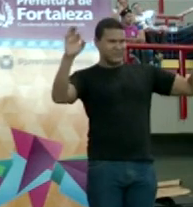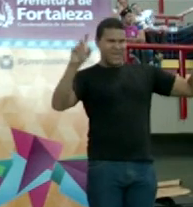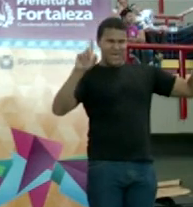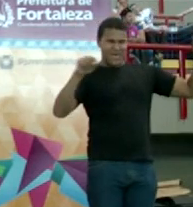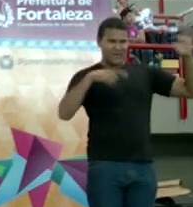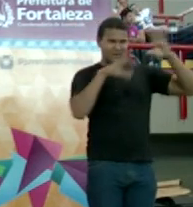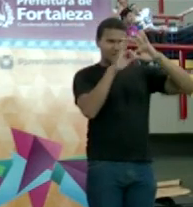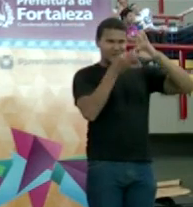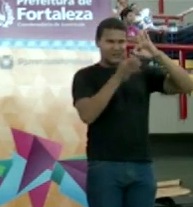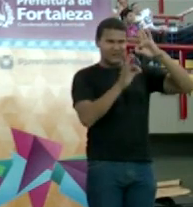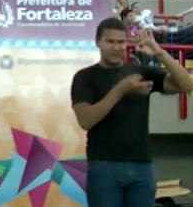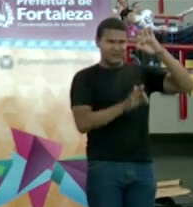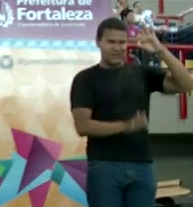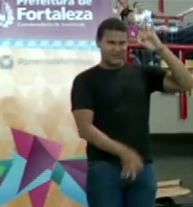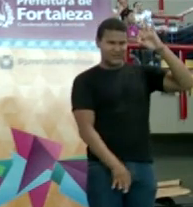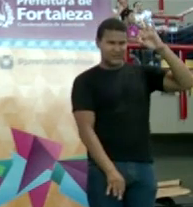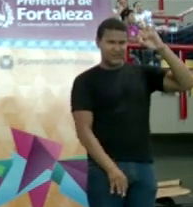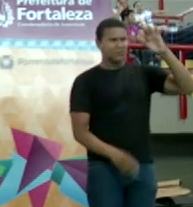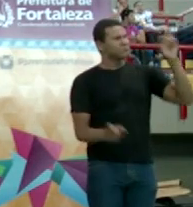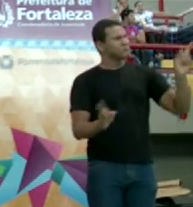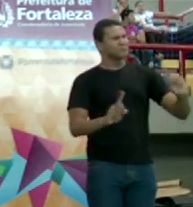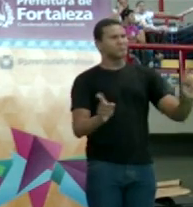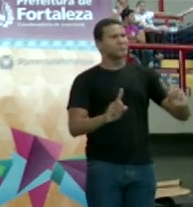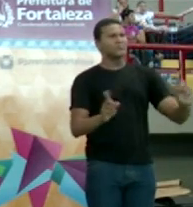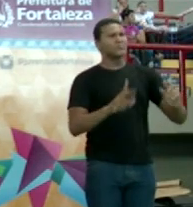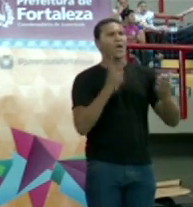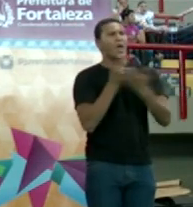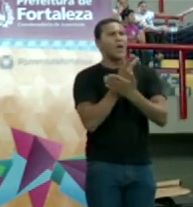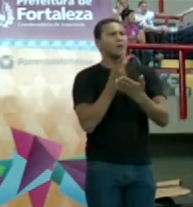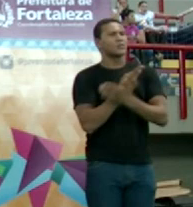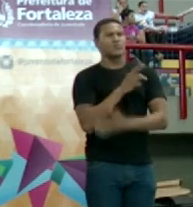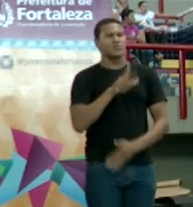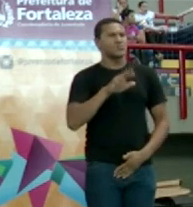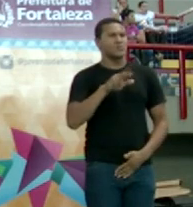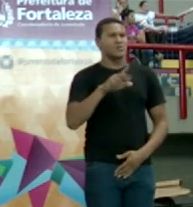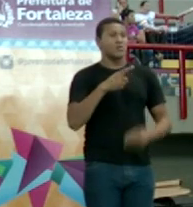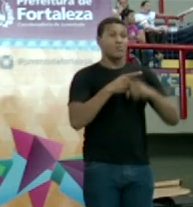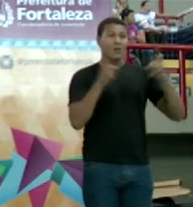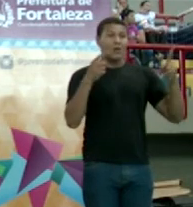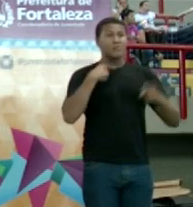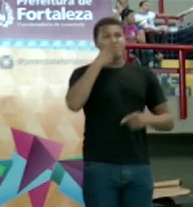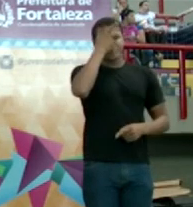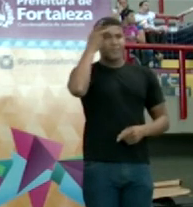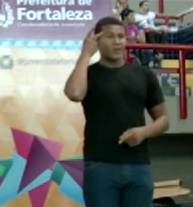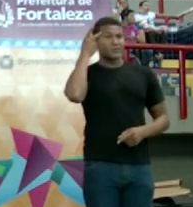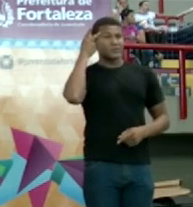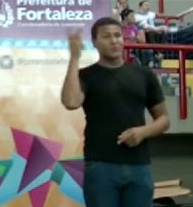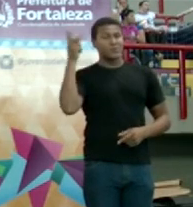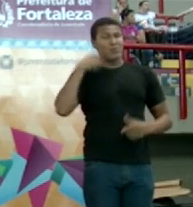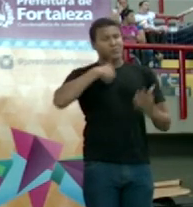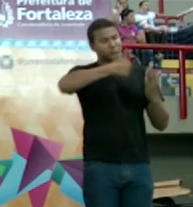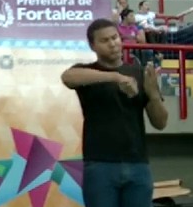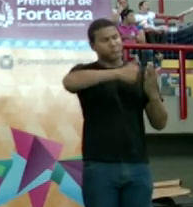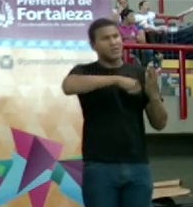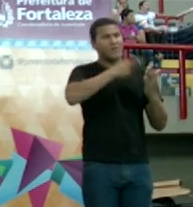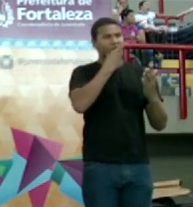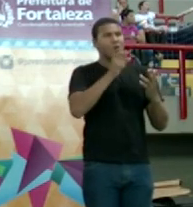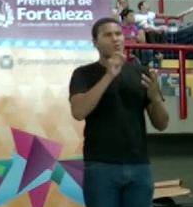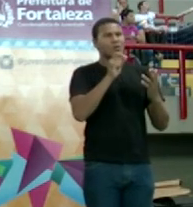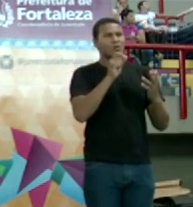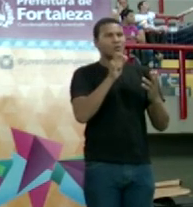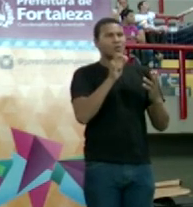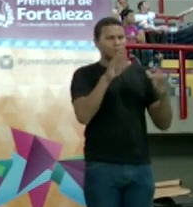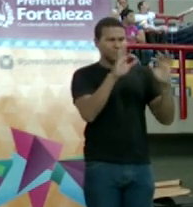não é errado usar frases longas. Agora, os corretores dizem assim, escreva